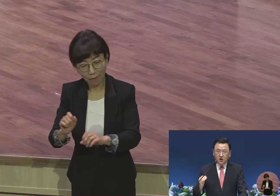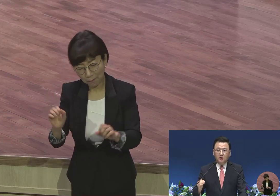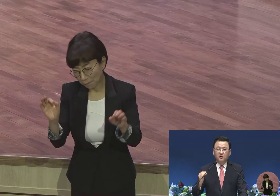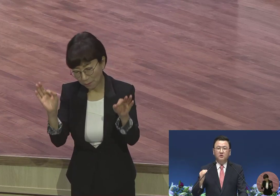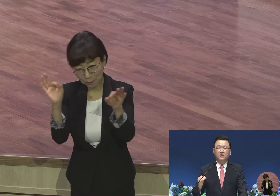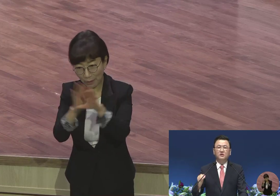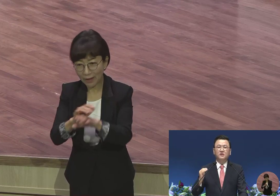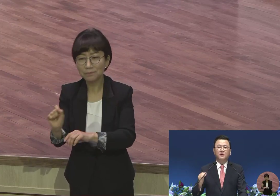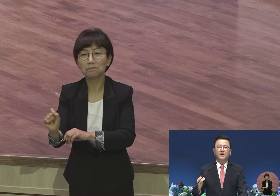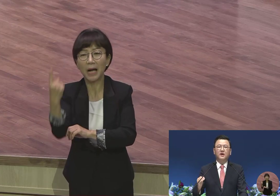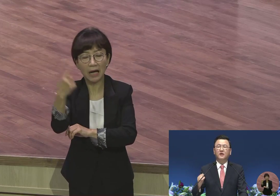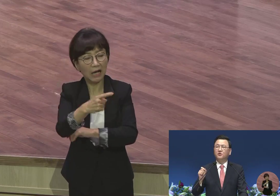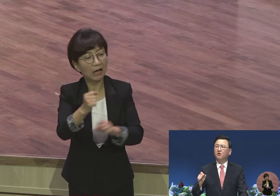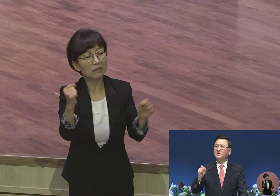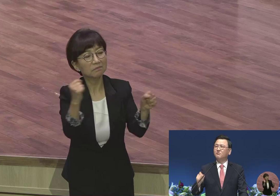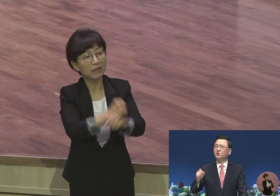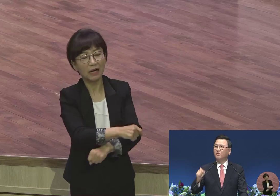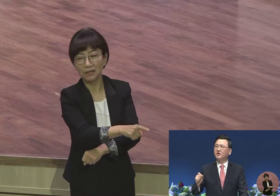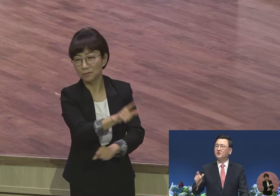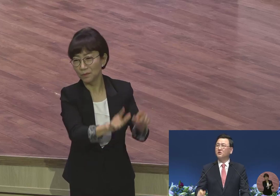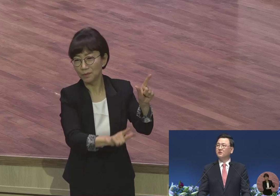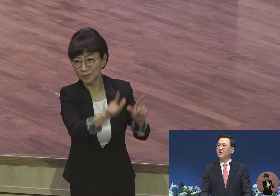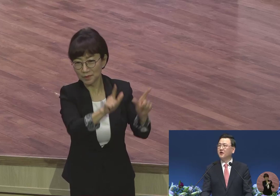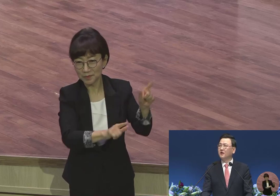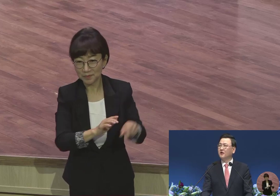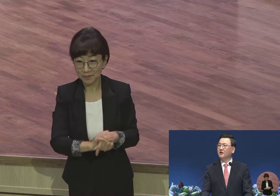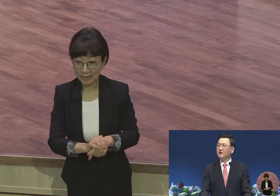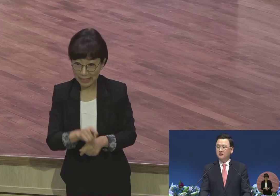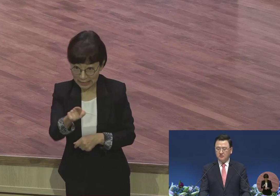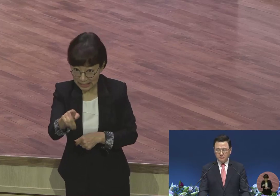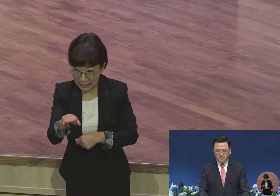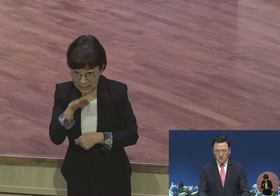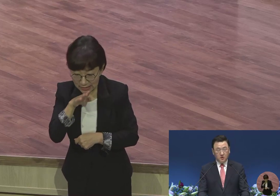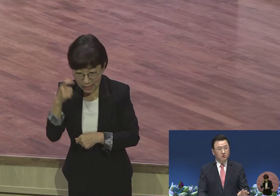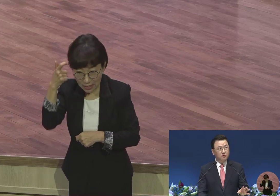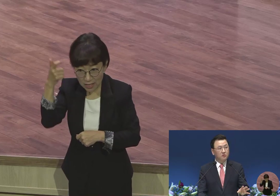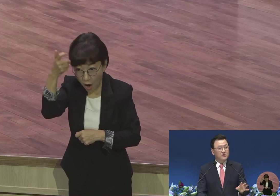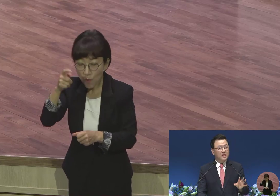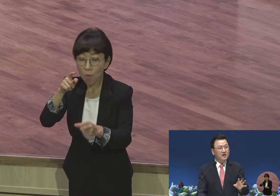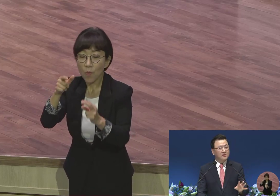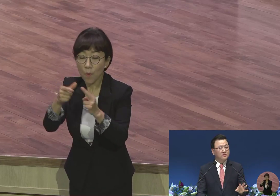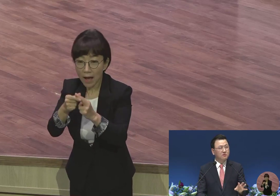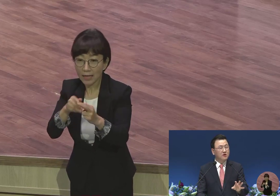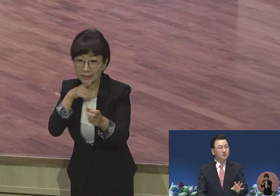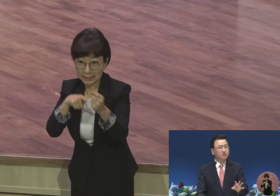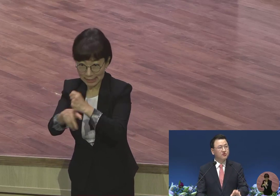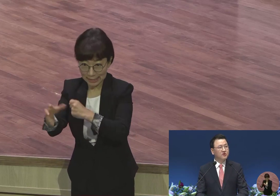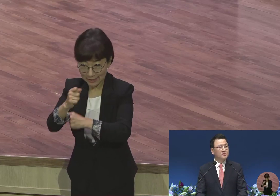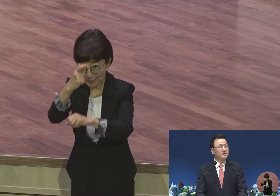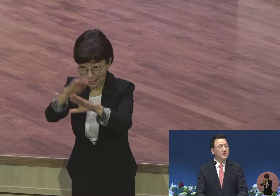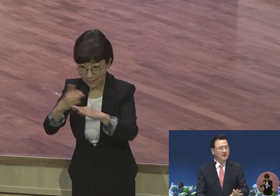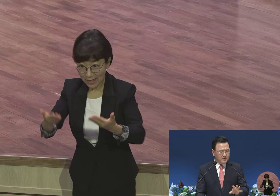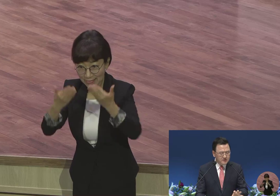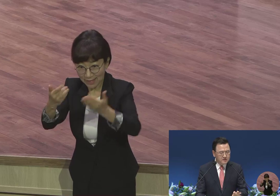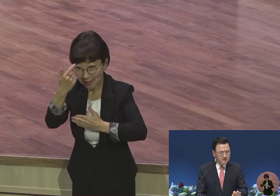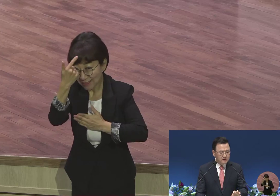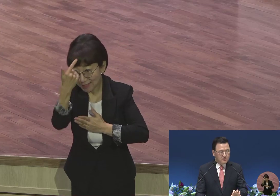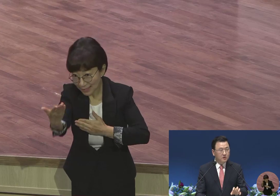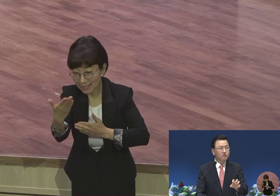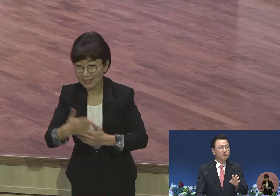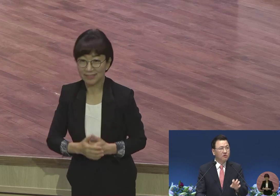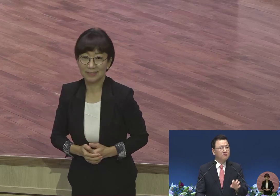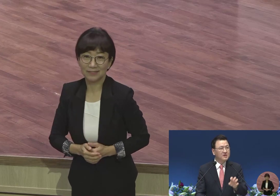영과 진리로 드리는 예배가 너 삶 속에 있었느냐? 영도 살아있는 영과 죽은 영이 있습니다.